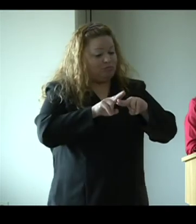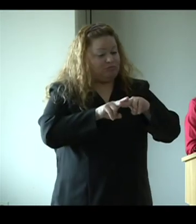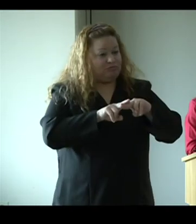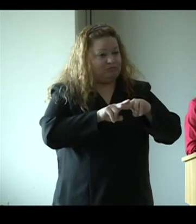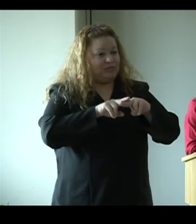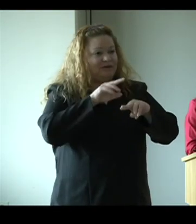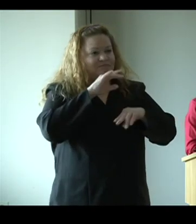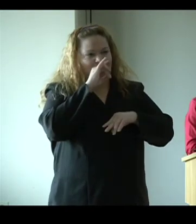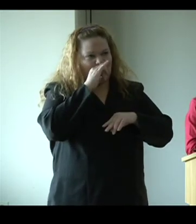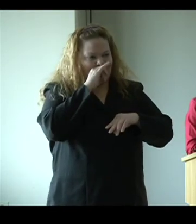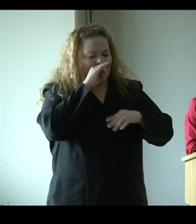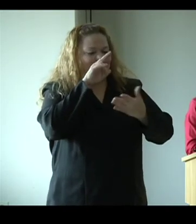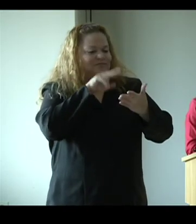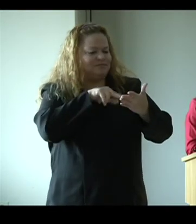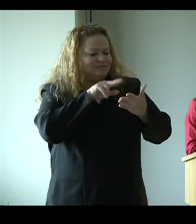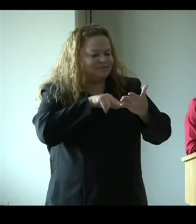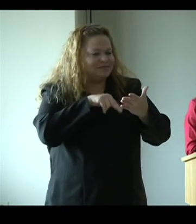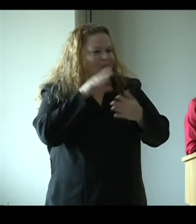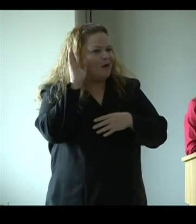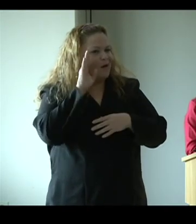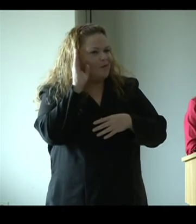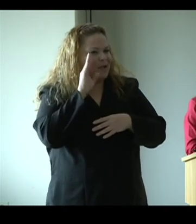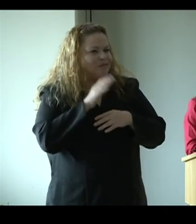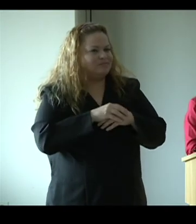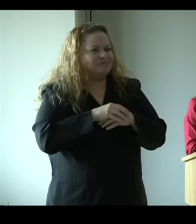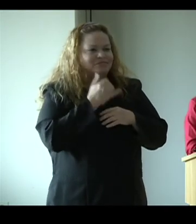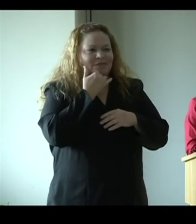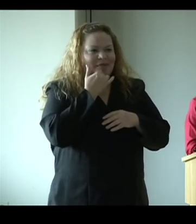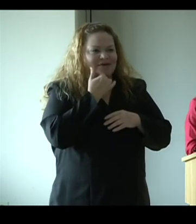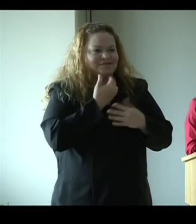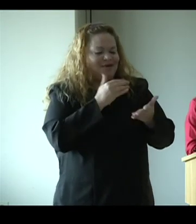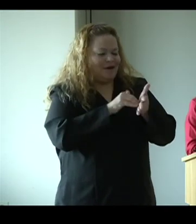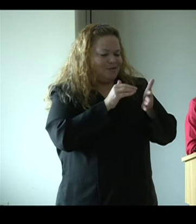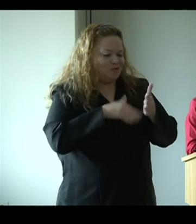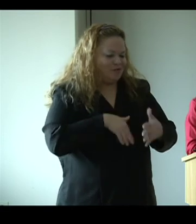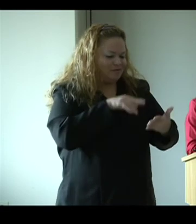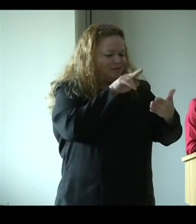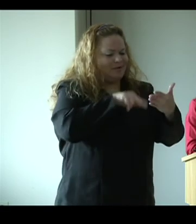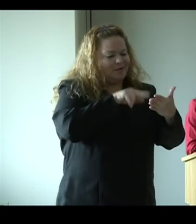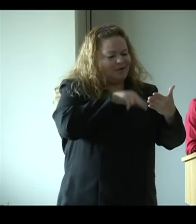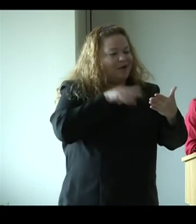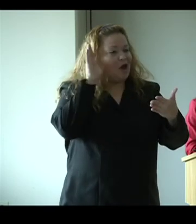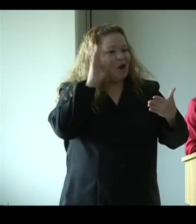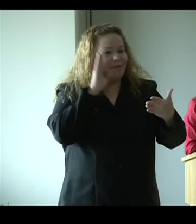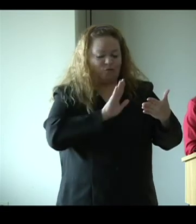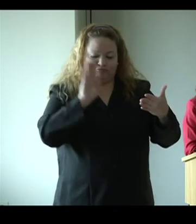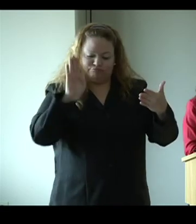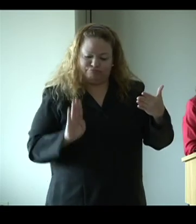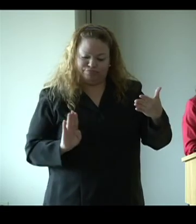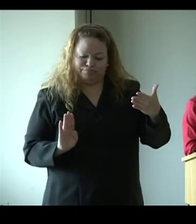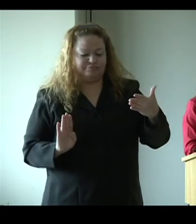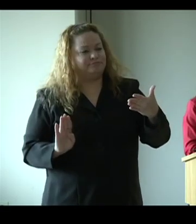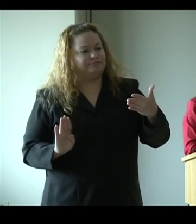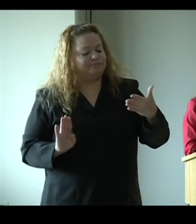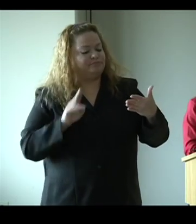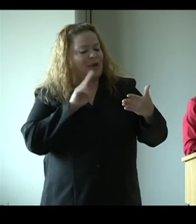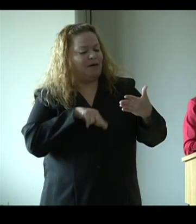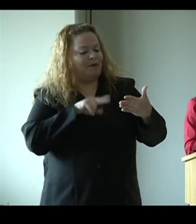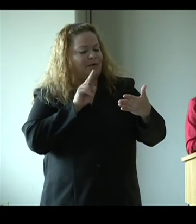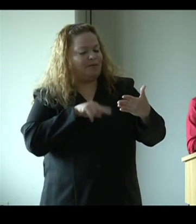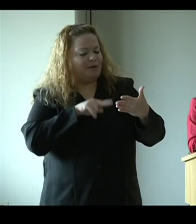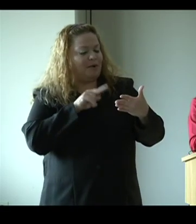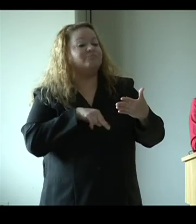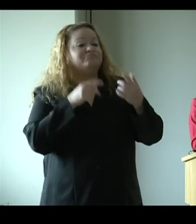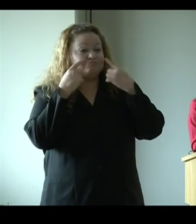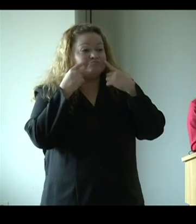Pues que mejor compañía un perro que se te echa a un lado que no te va a criticar que va a estar quieto miren también resultó